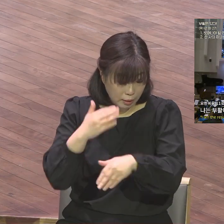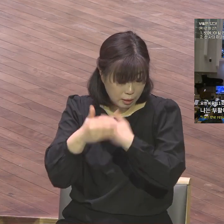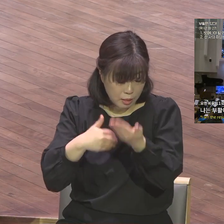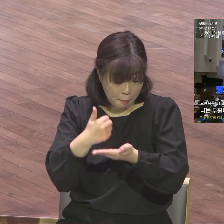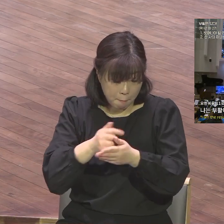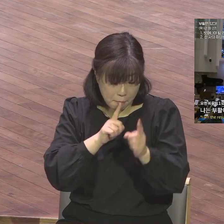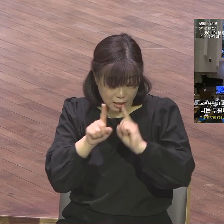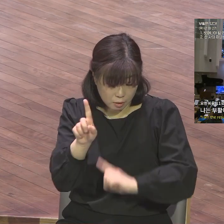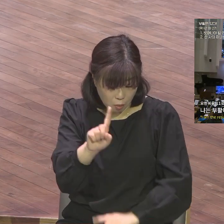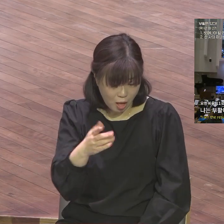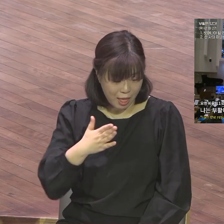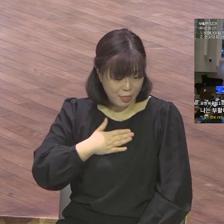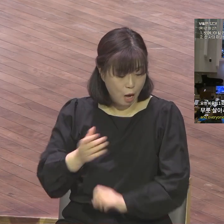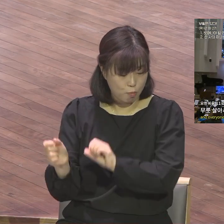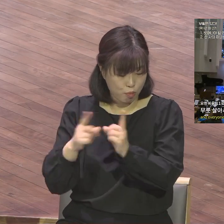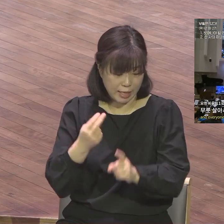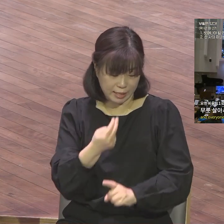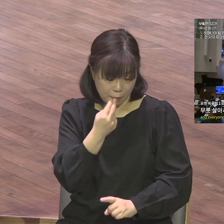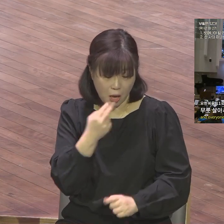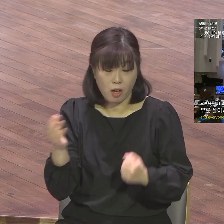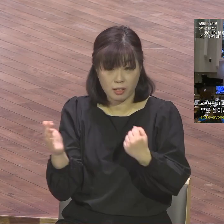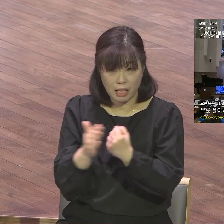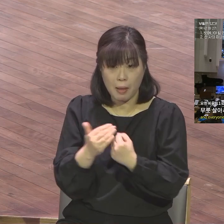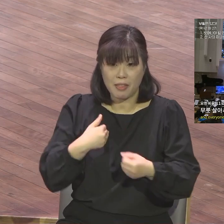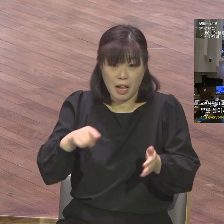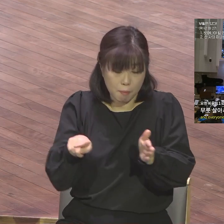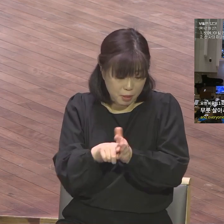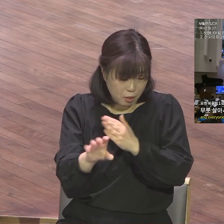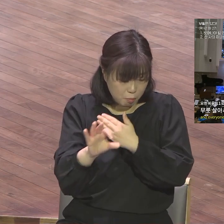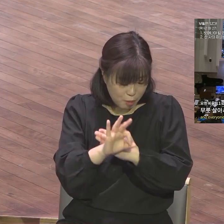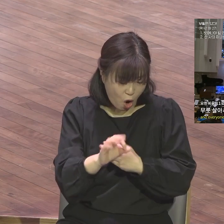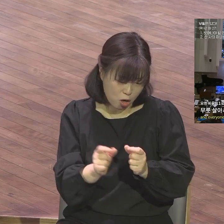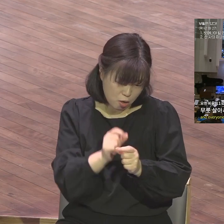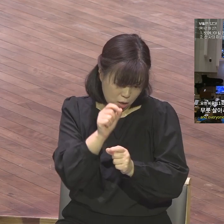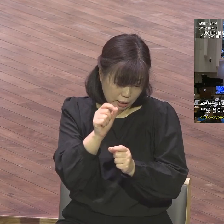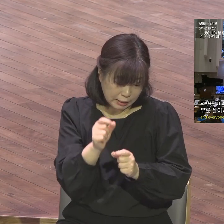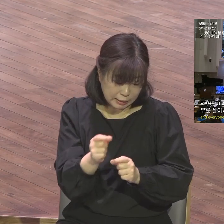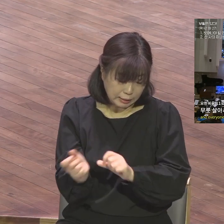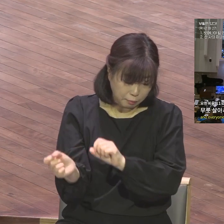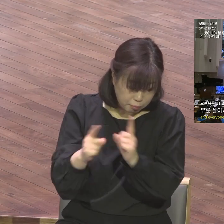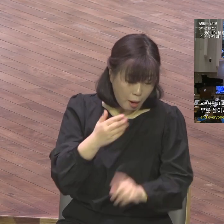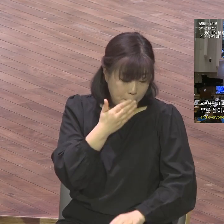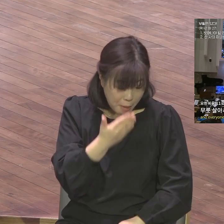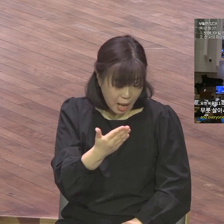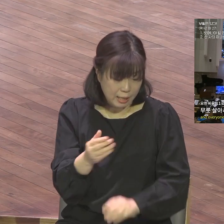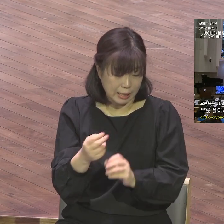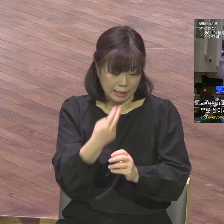생명이니 나를 믿는 자는 죽어도 살겠고 물어 살아서 나를 믿는 자는 영원히 죽지